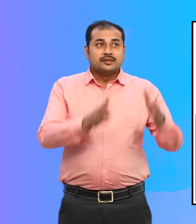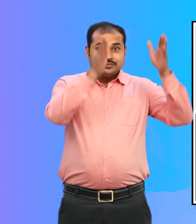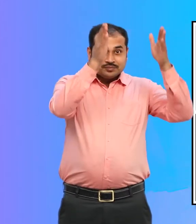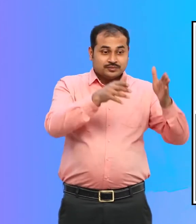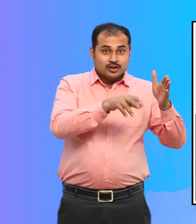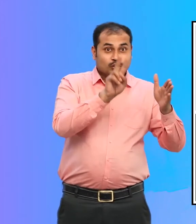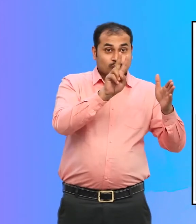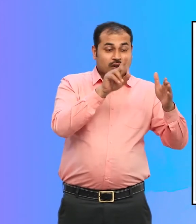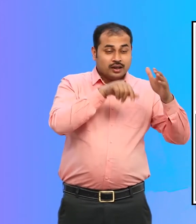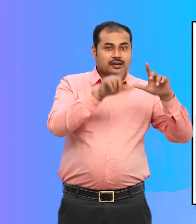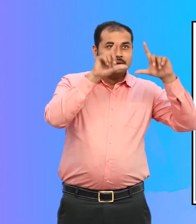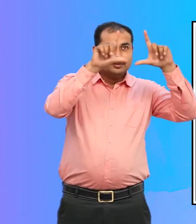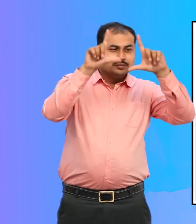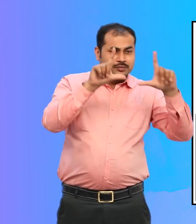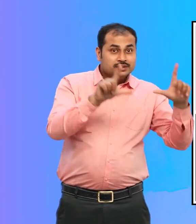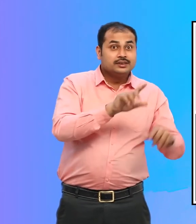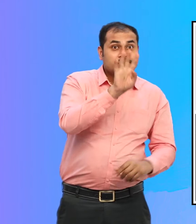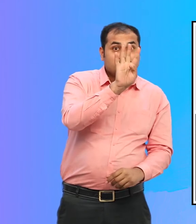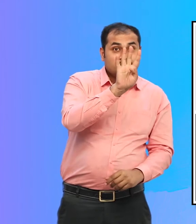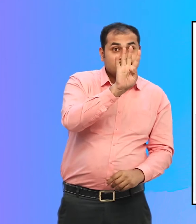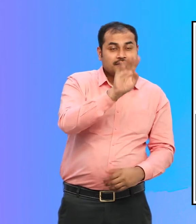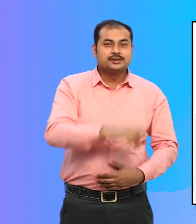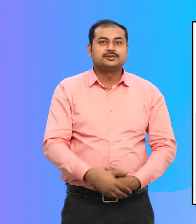कि इस फ्रेम में 4 चित्र